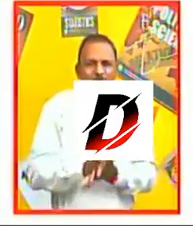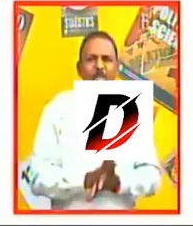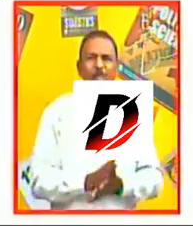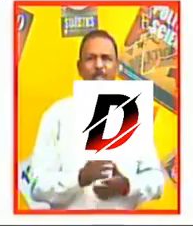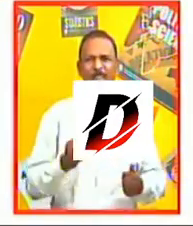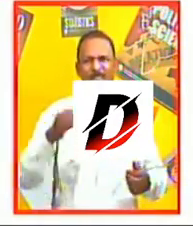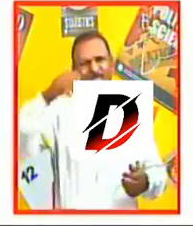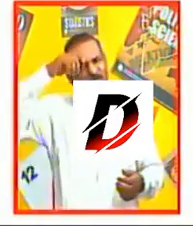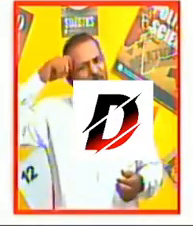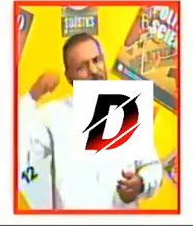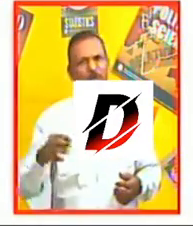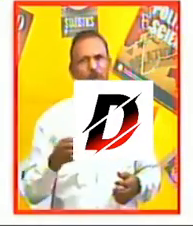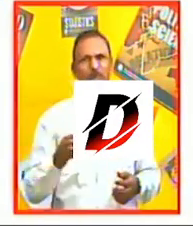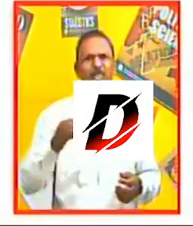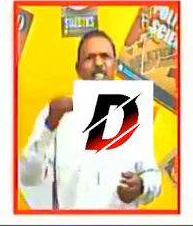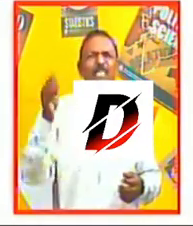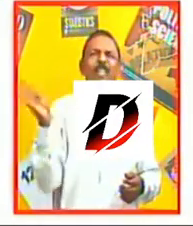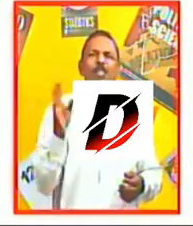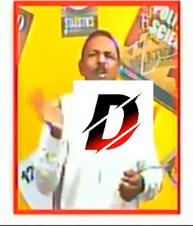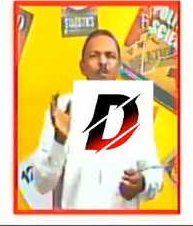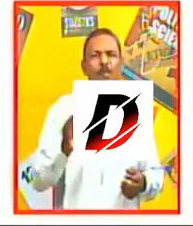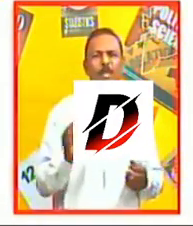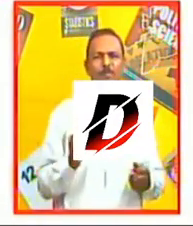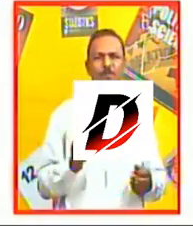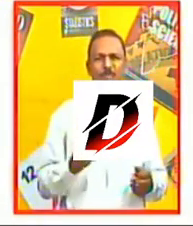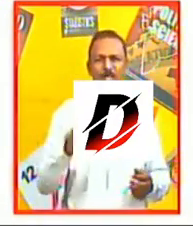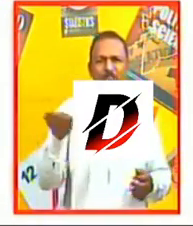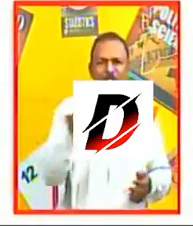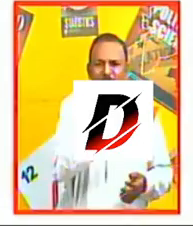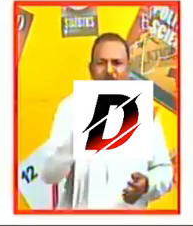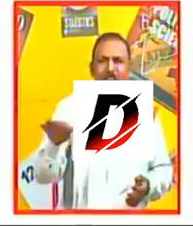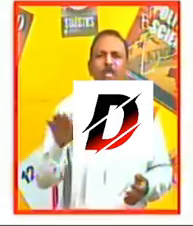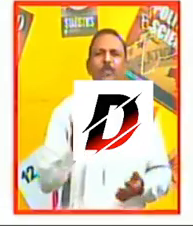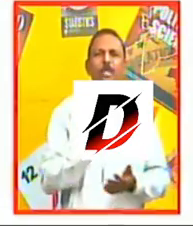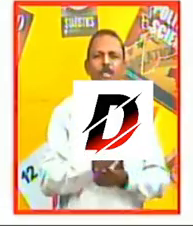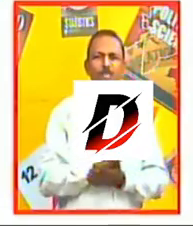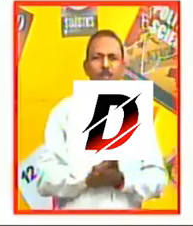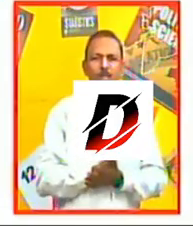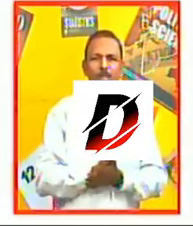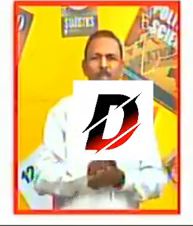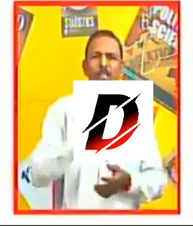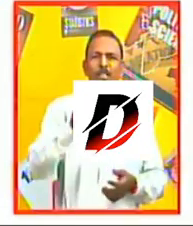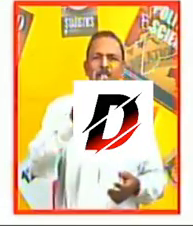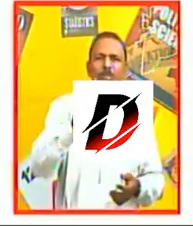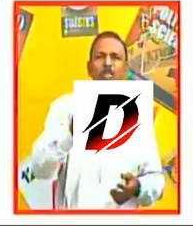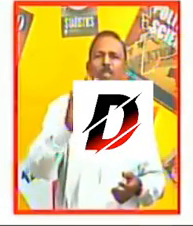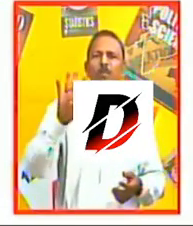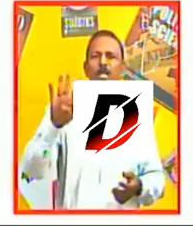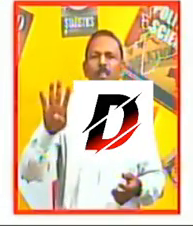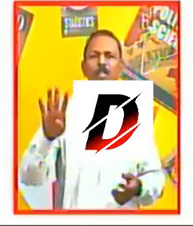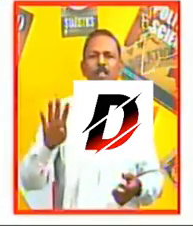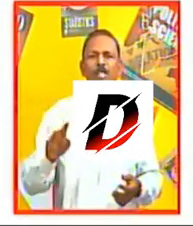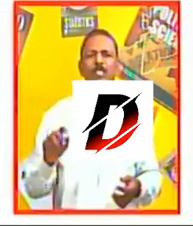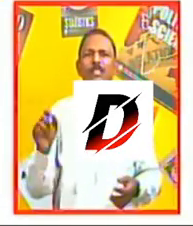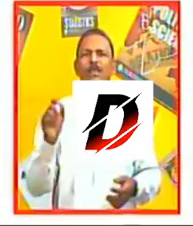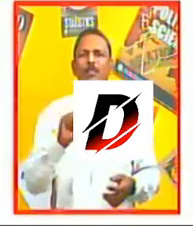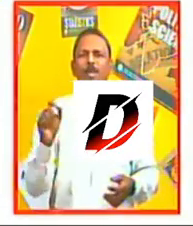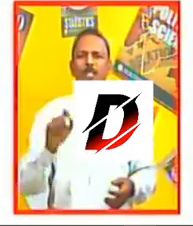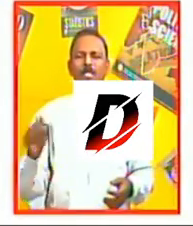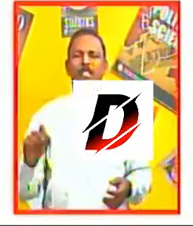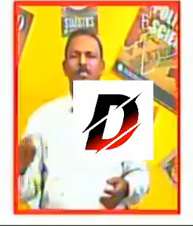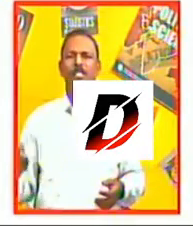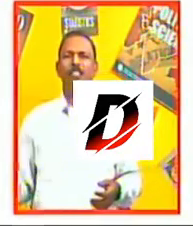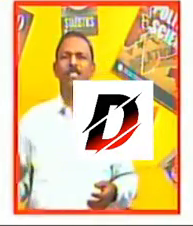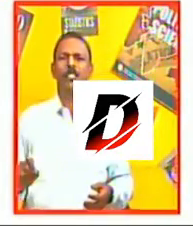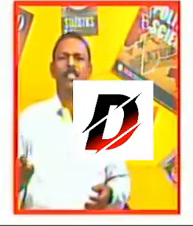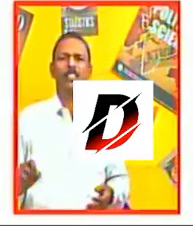அழுத்தம், வெப்பம், ஈரப்பதம் இவற்றை அடிப்படையாக கொண்டு 24 மணி நேரத்தில்